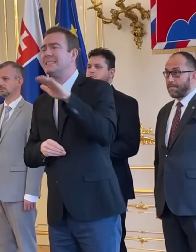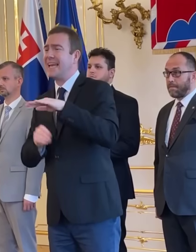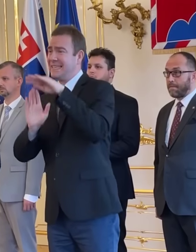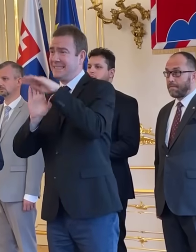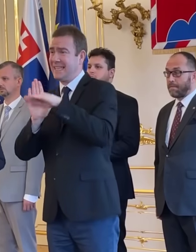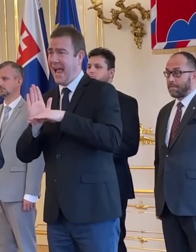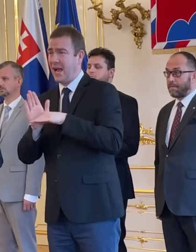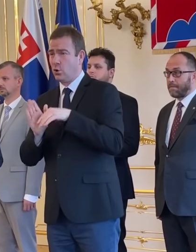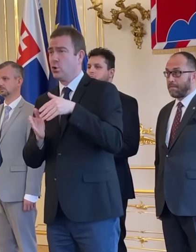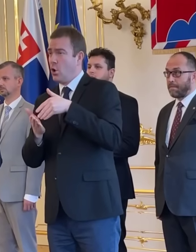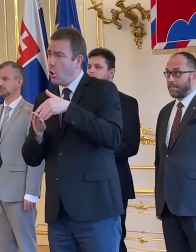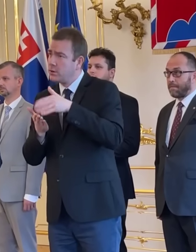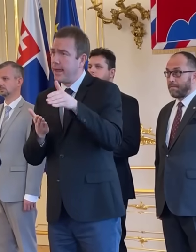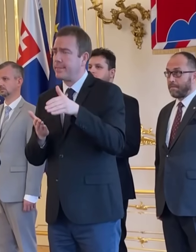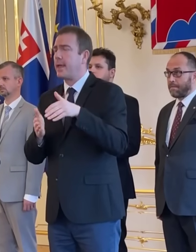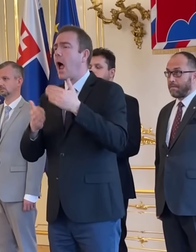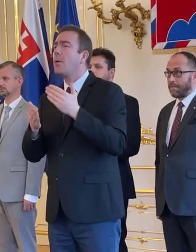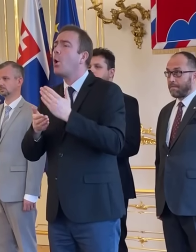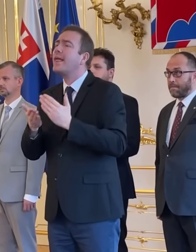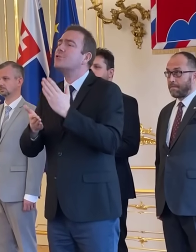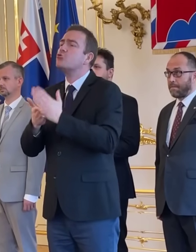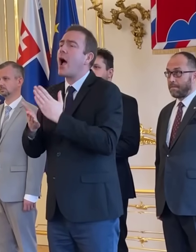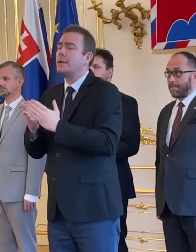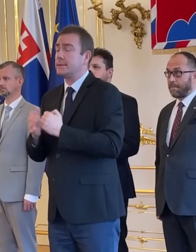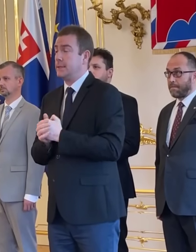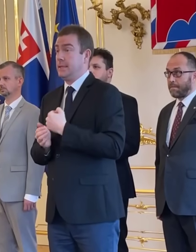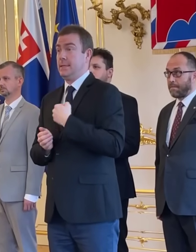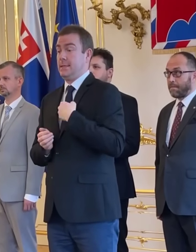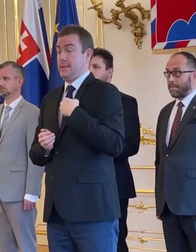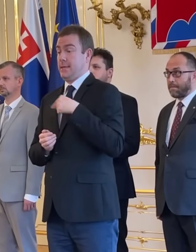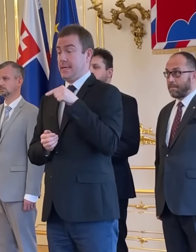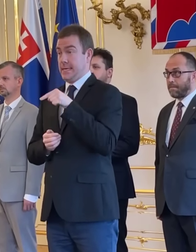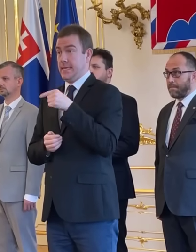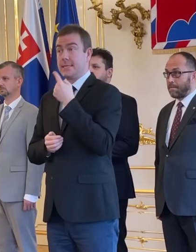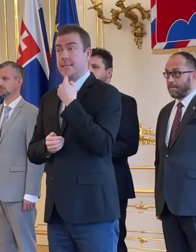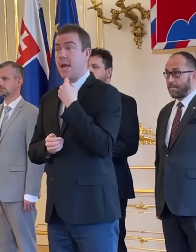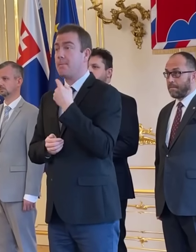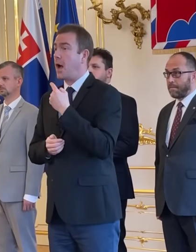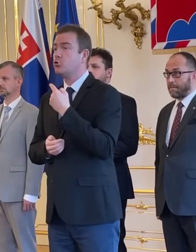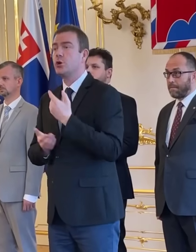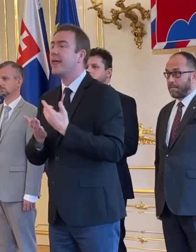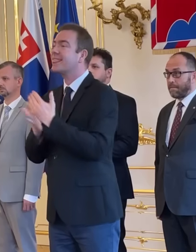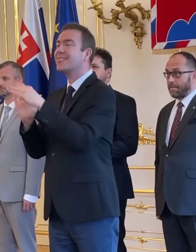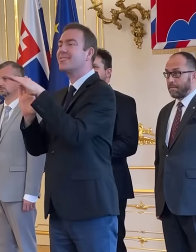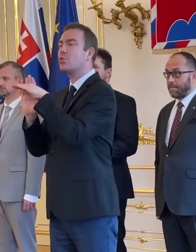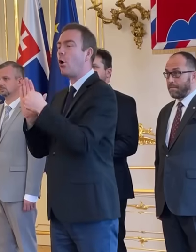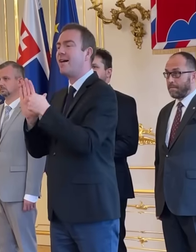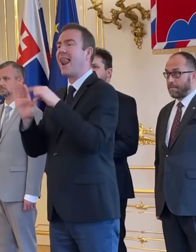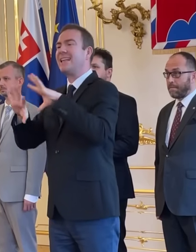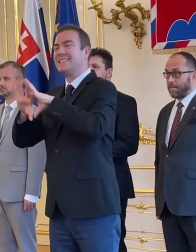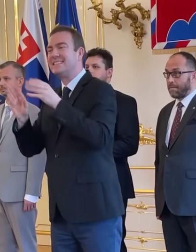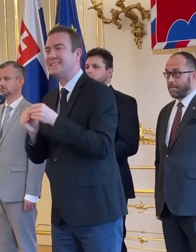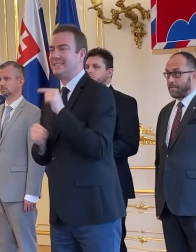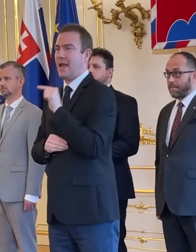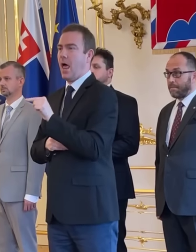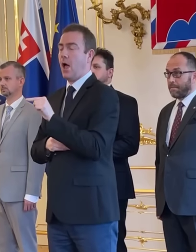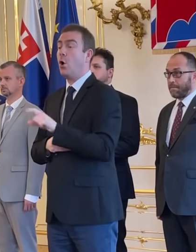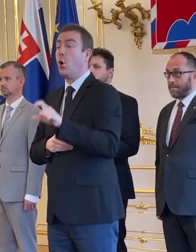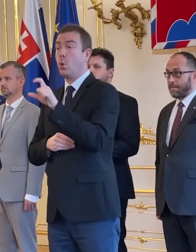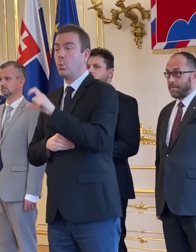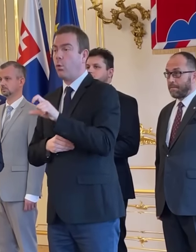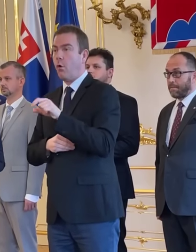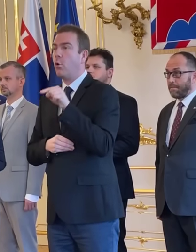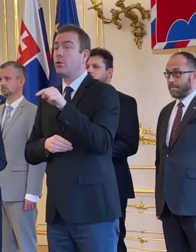akcentovat konkrétní body? Napadáme tu novelu ako celok z procesných dôvodov, pretože som presvedčená o tom, že neboli prítomné dôvody